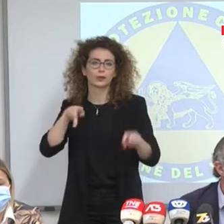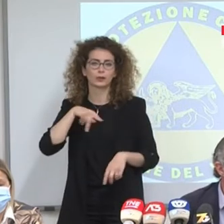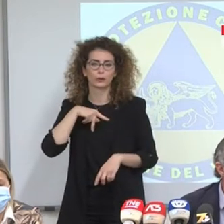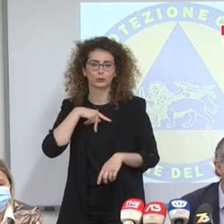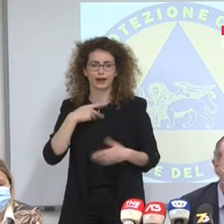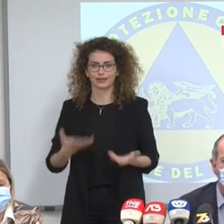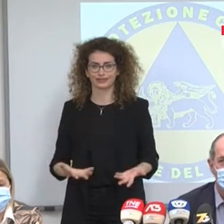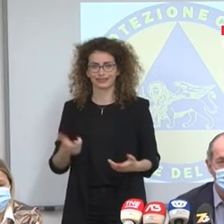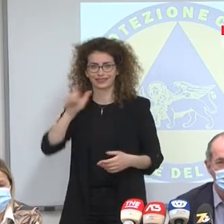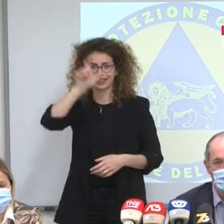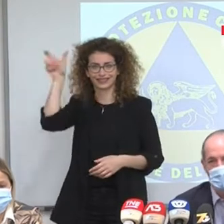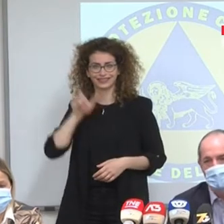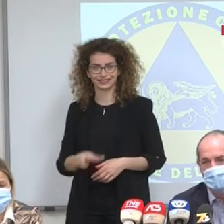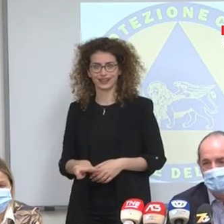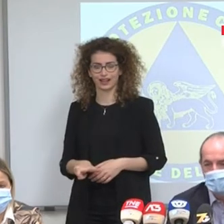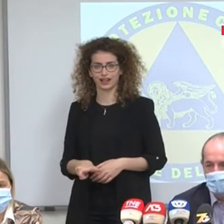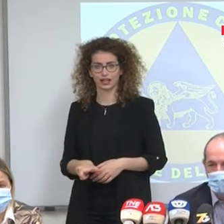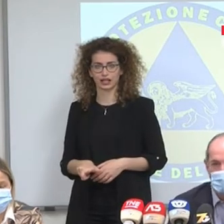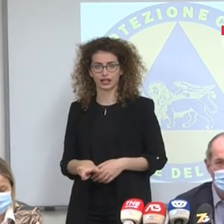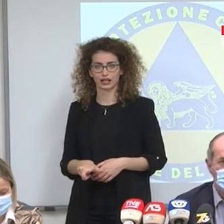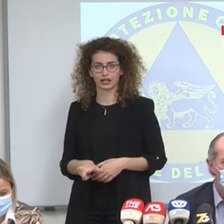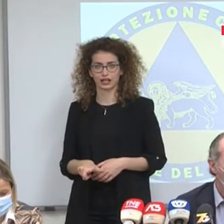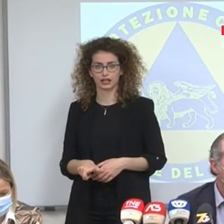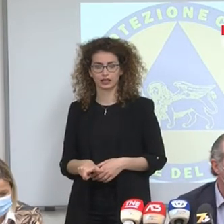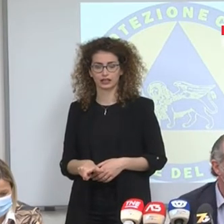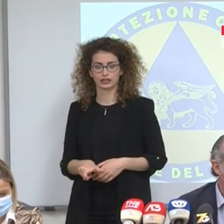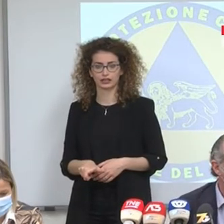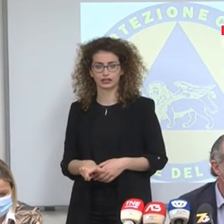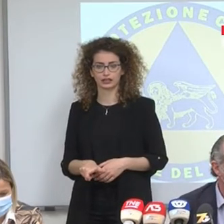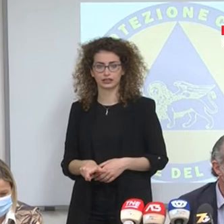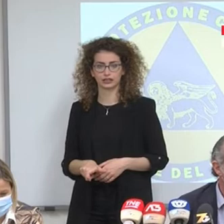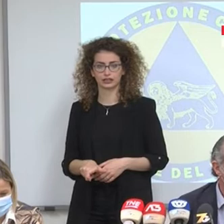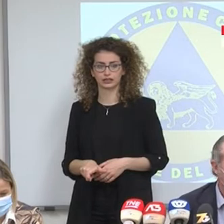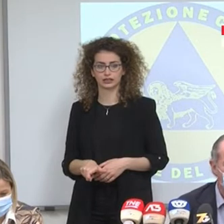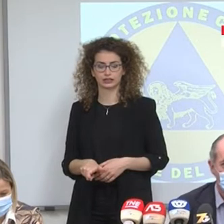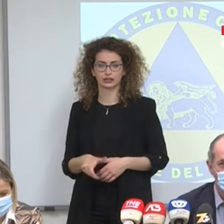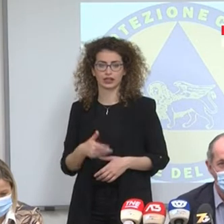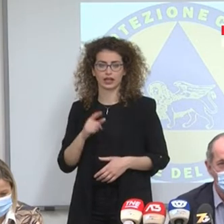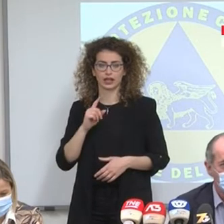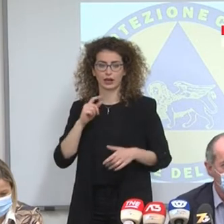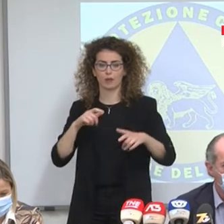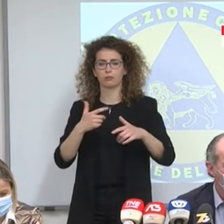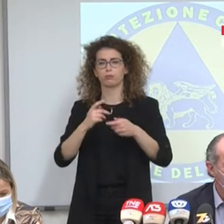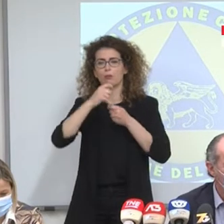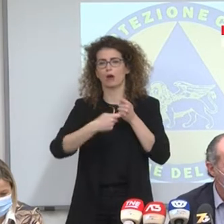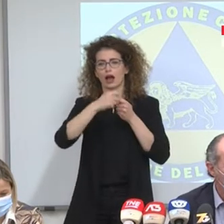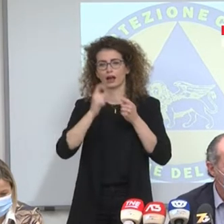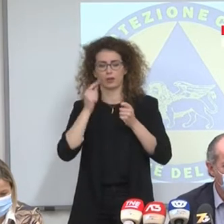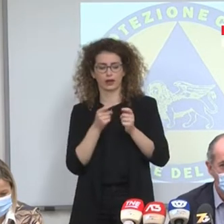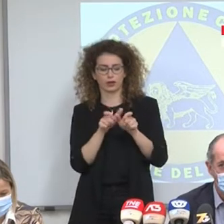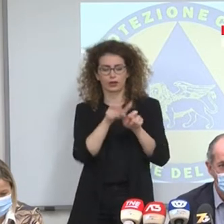cioè, in un paese come l'Italia c'è più facile far dritte le banane che risolvere questo problema